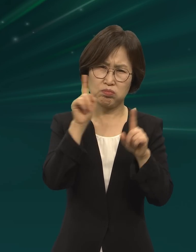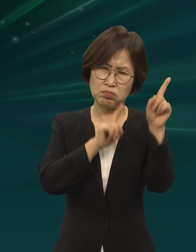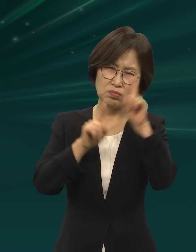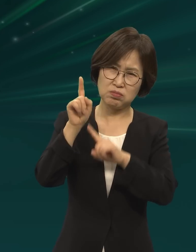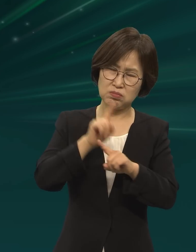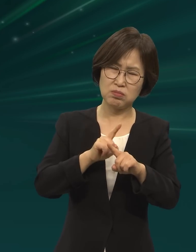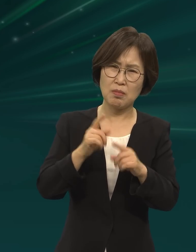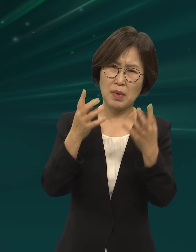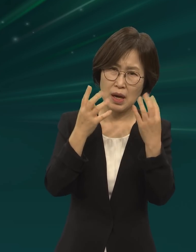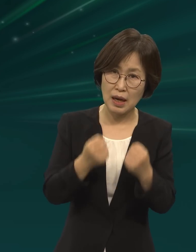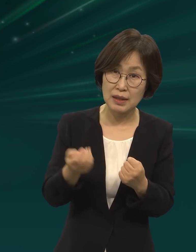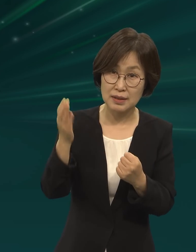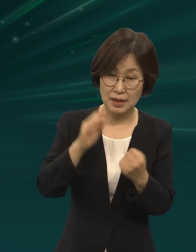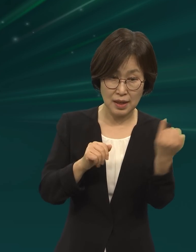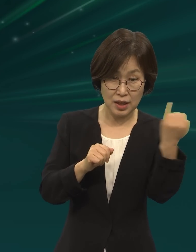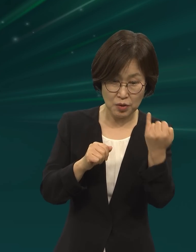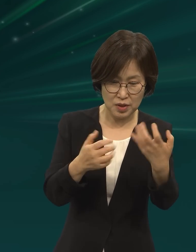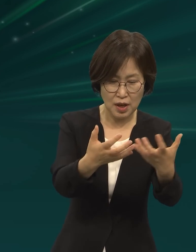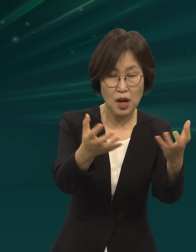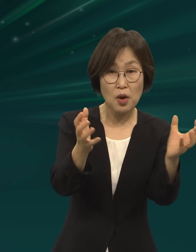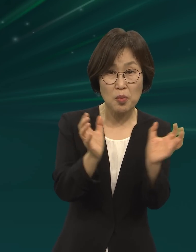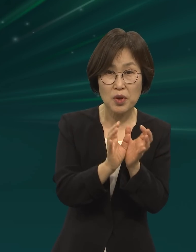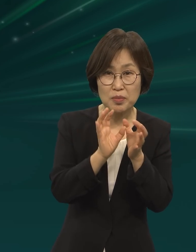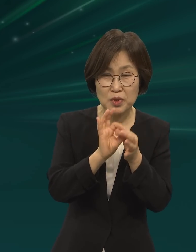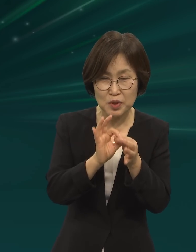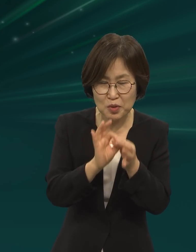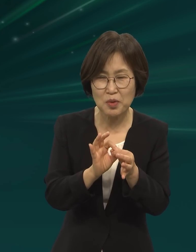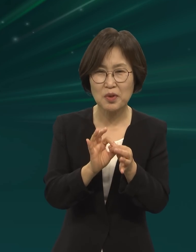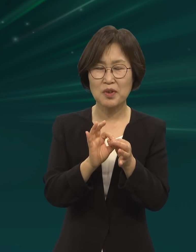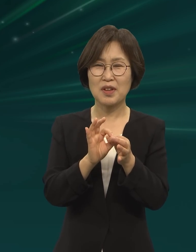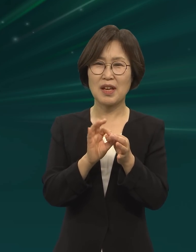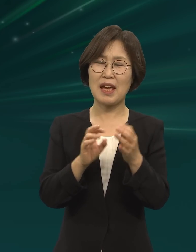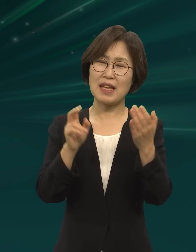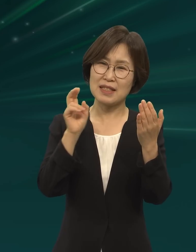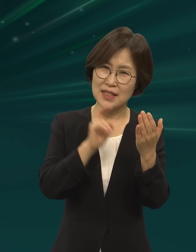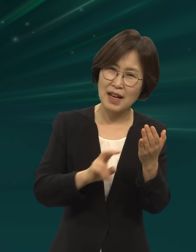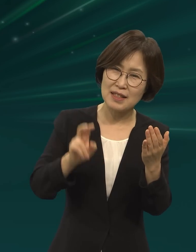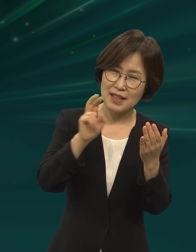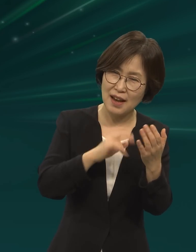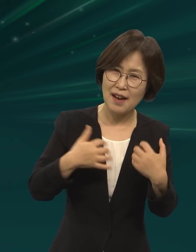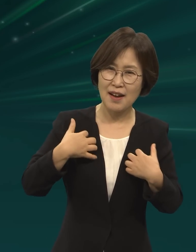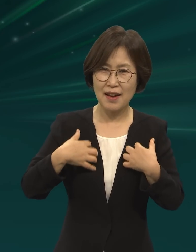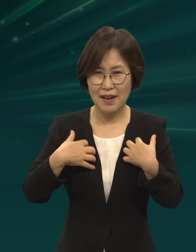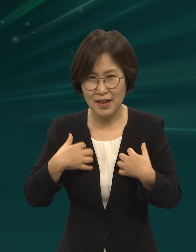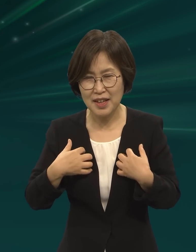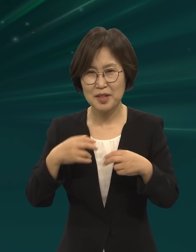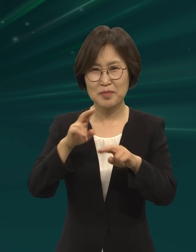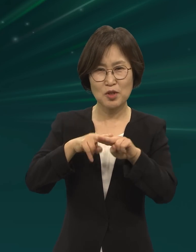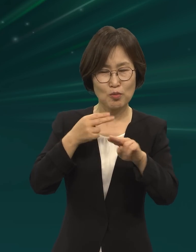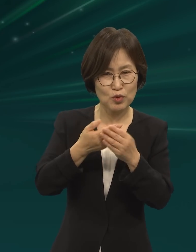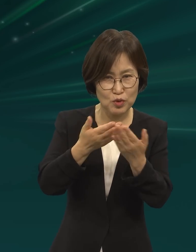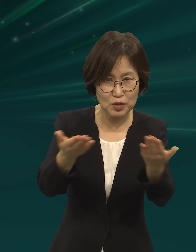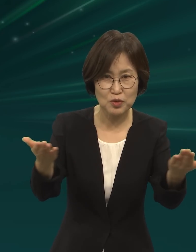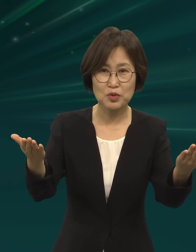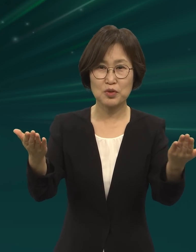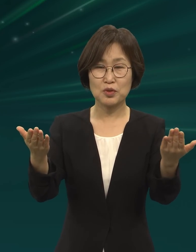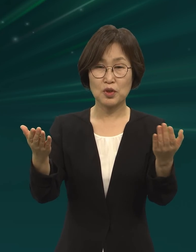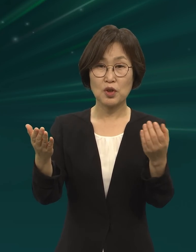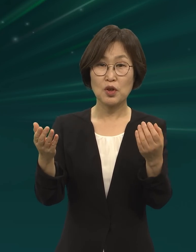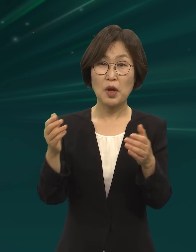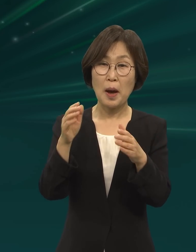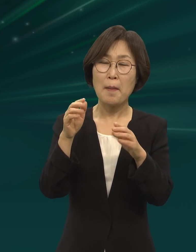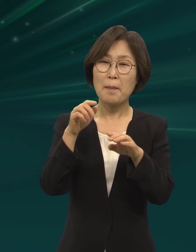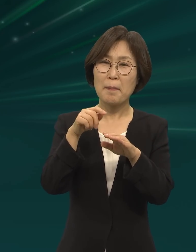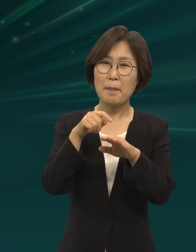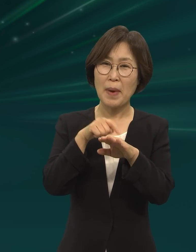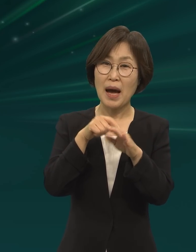모임 통해서 그들을 마음껏 놀고 찬양하고 게임을 하고 나눔을 하고 선물을 받고 하면서 이제 기도로 마음을